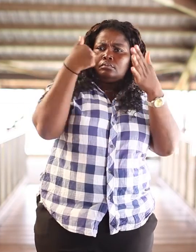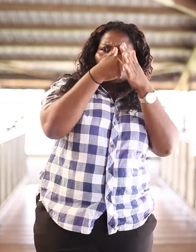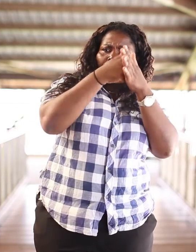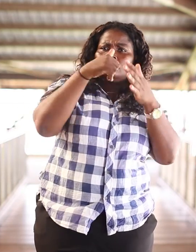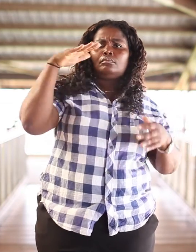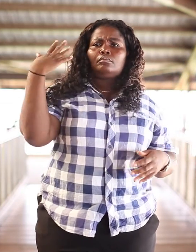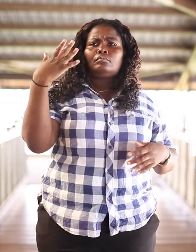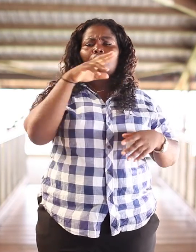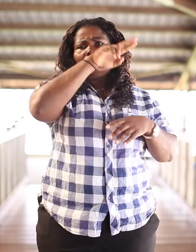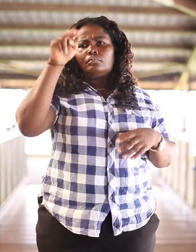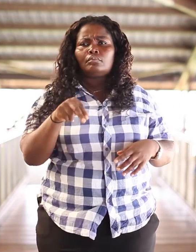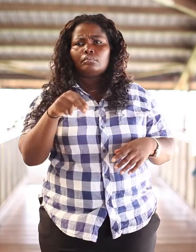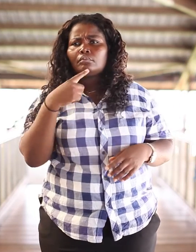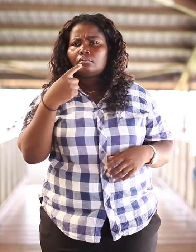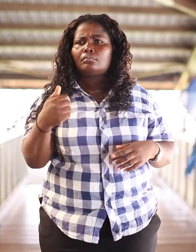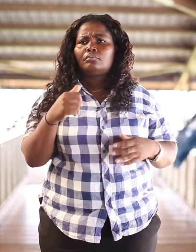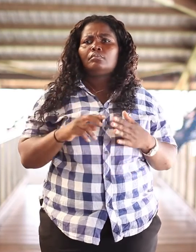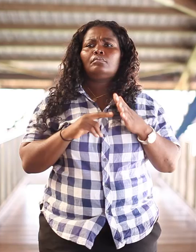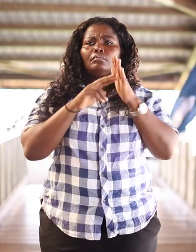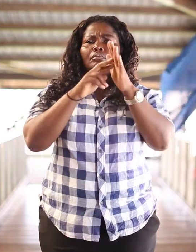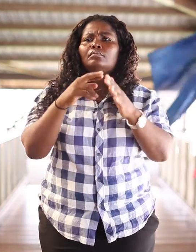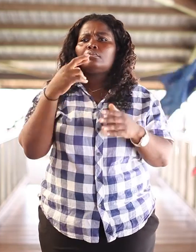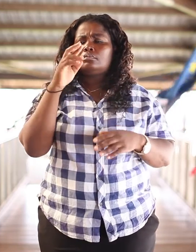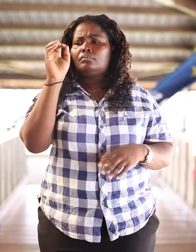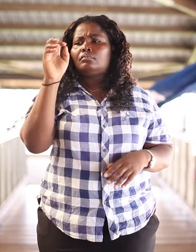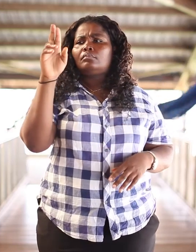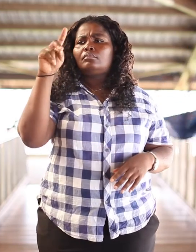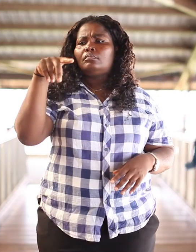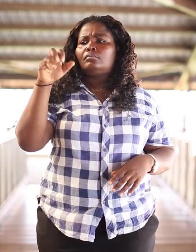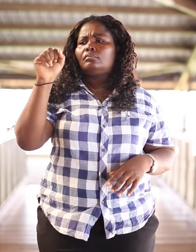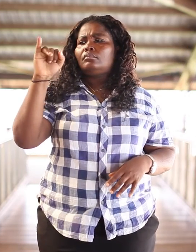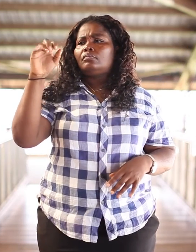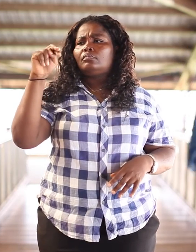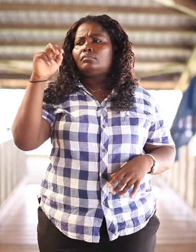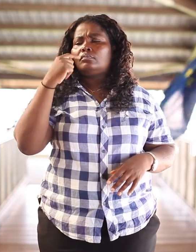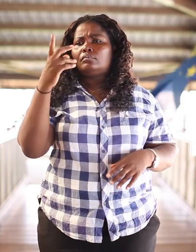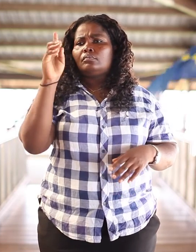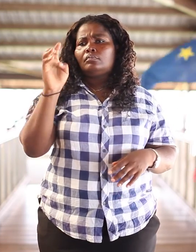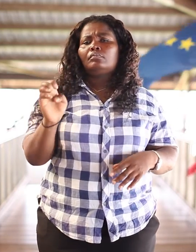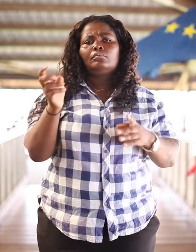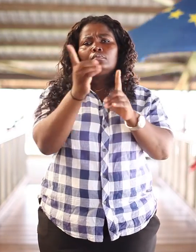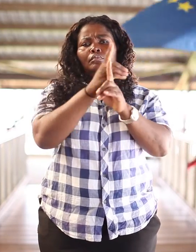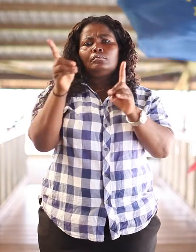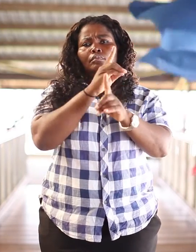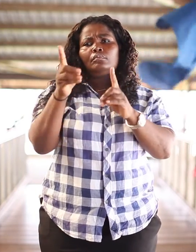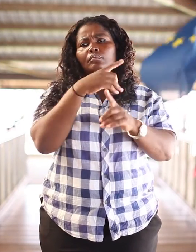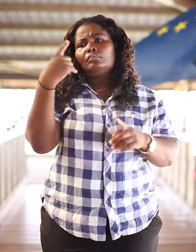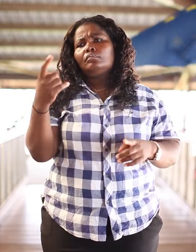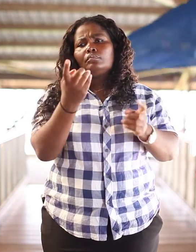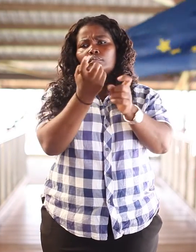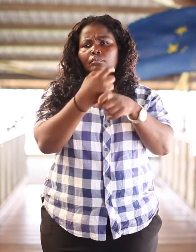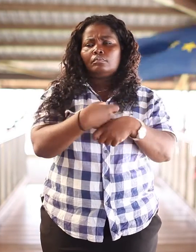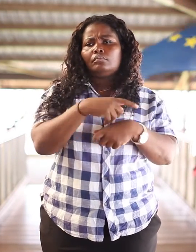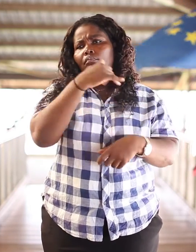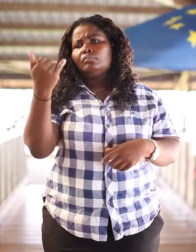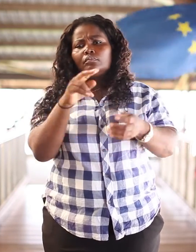realidad estaban mostrando su opinión a las políticas de discriminación que convertían